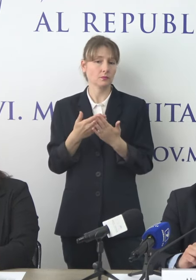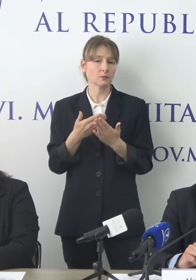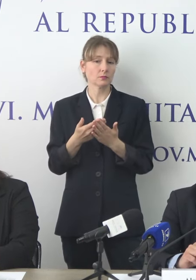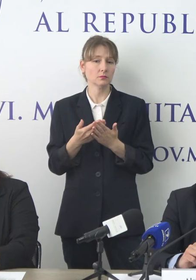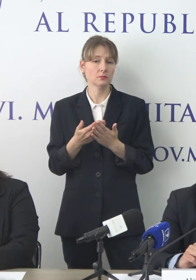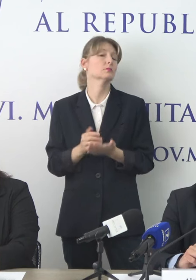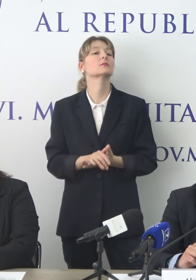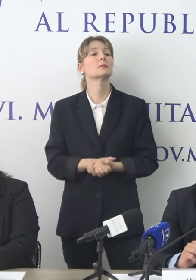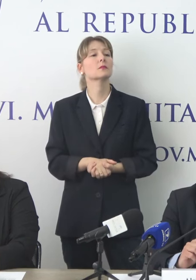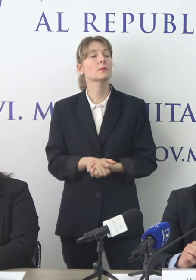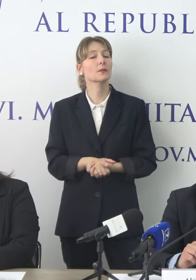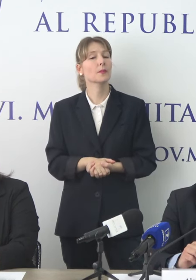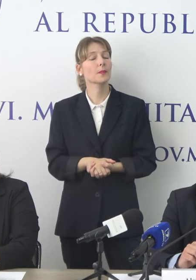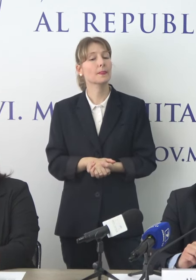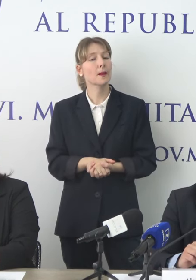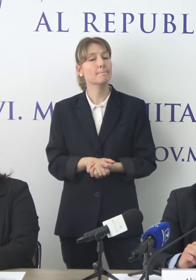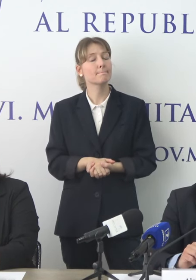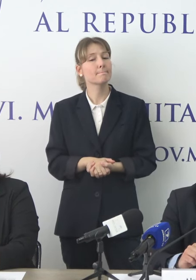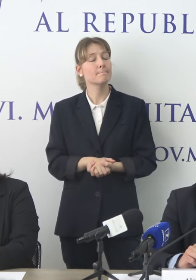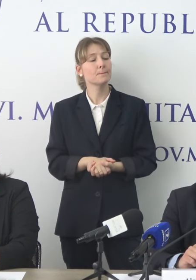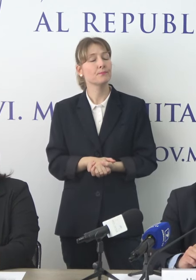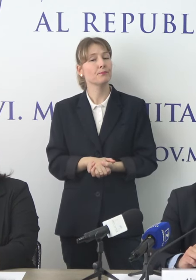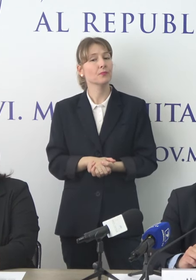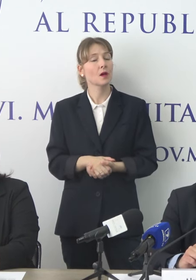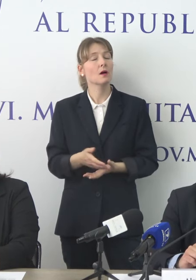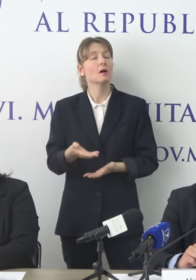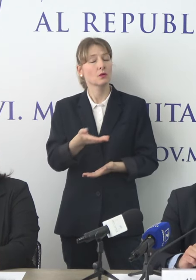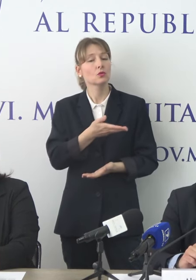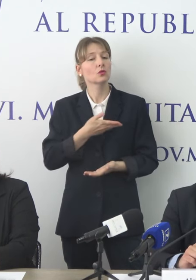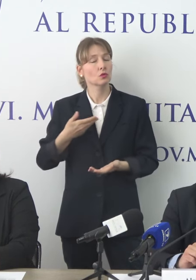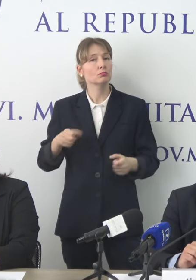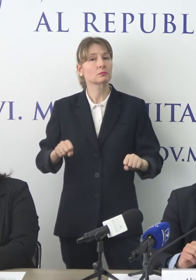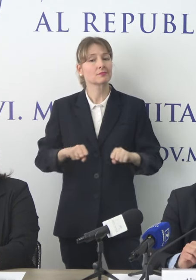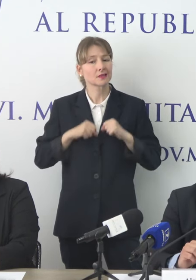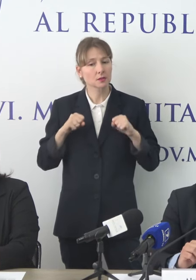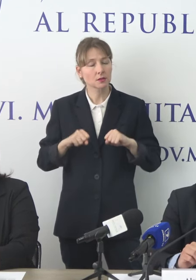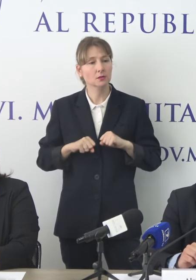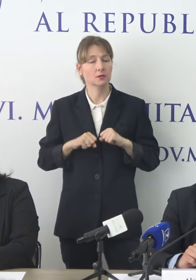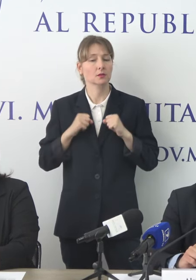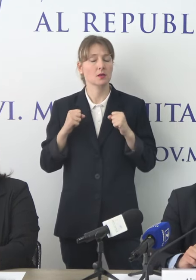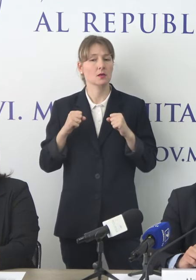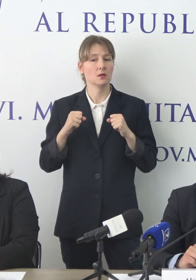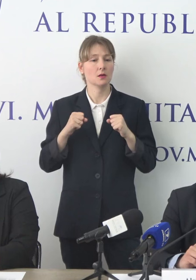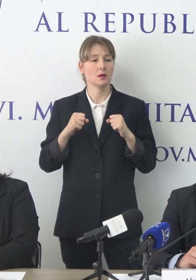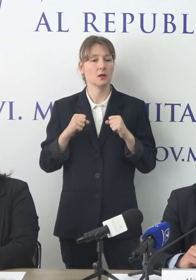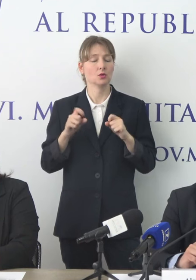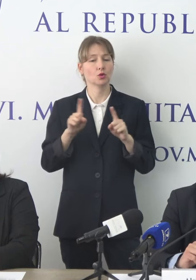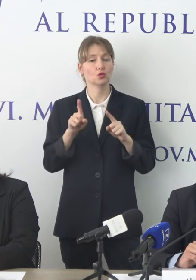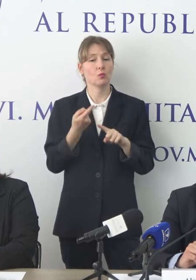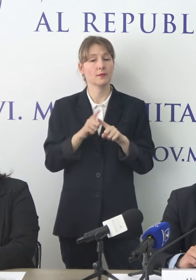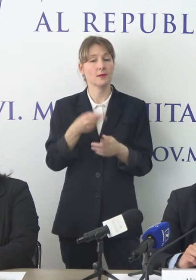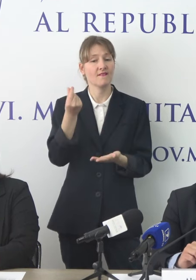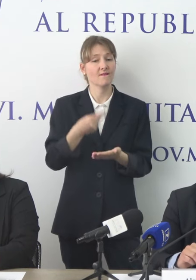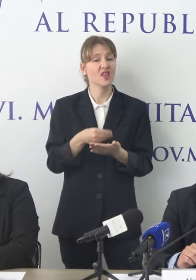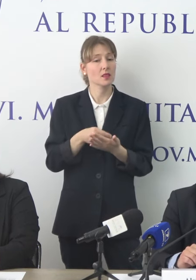net. Deci, noi am încercat să mobilizăm resurse în